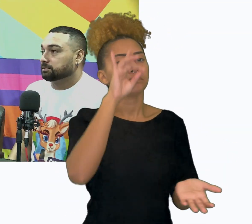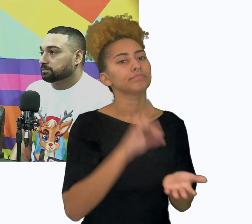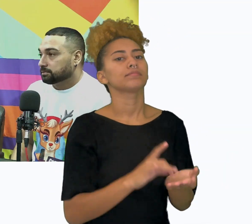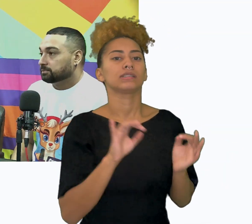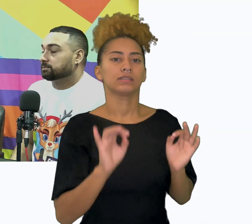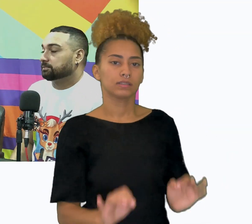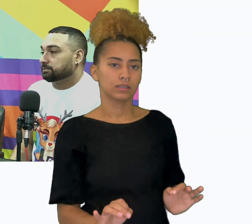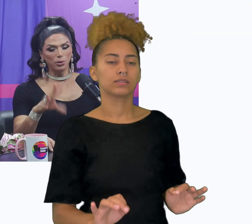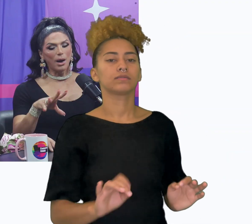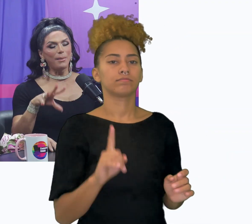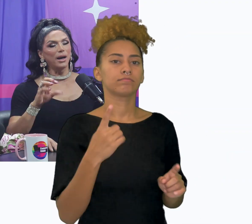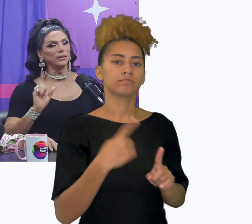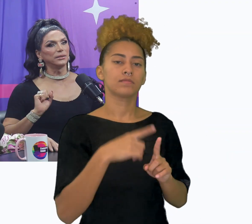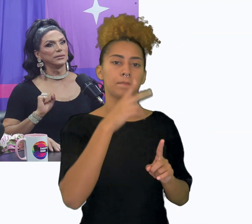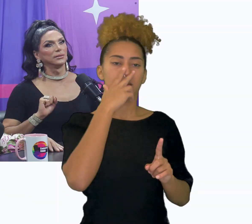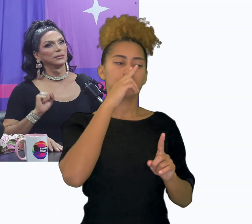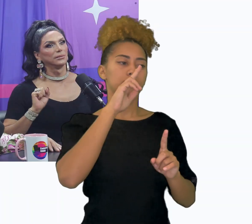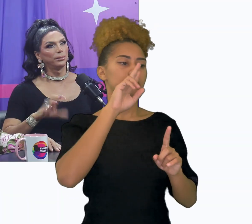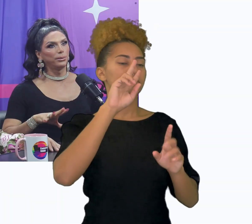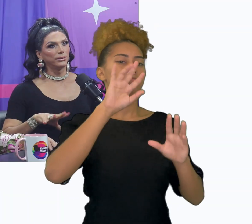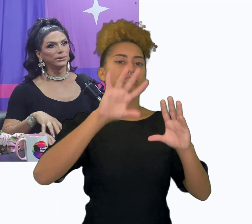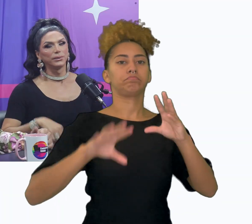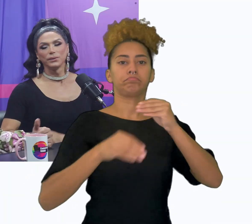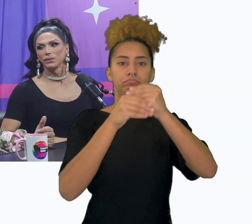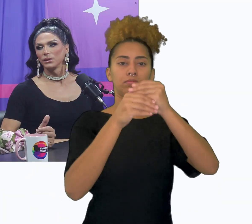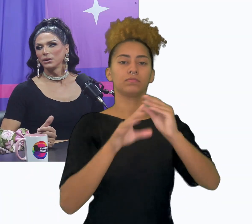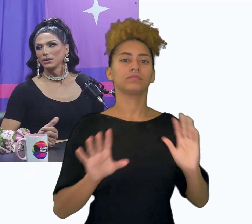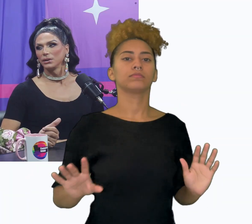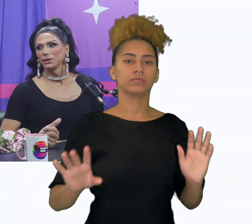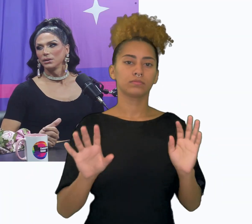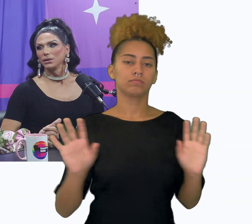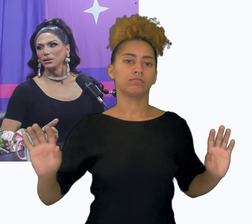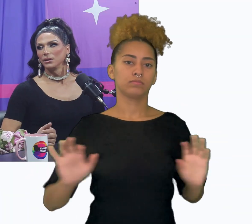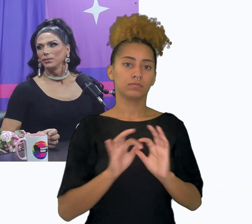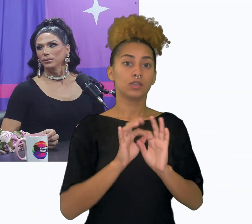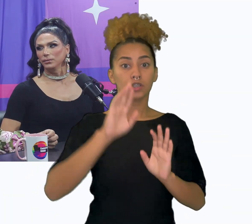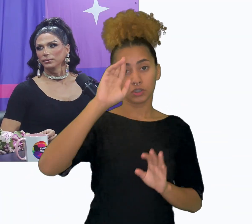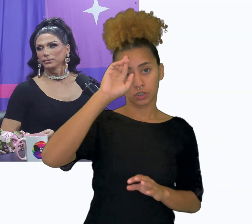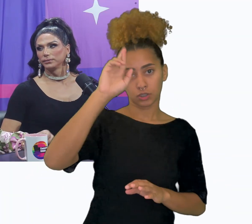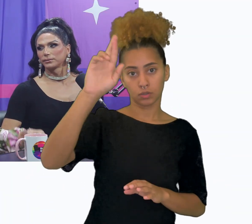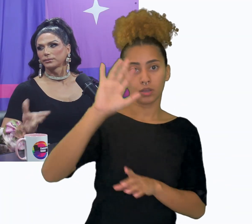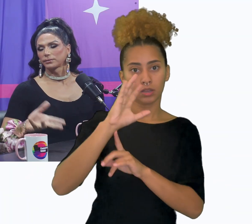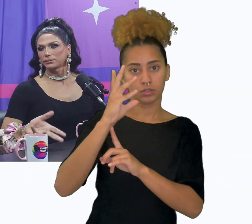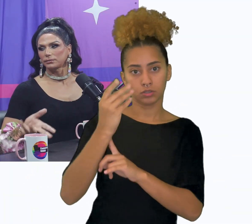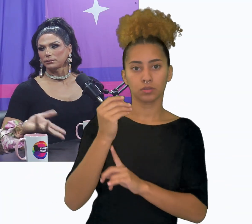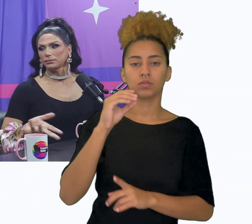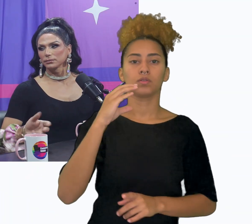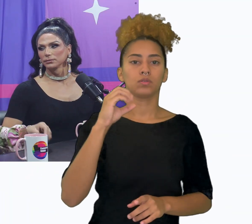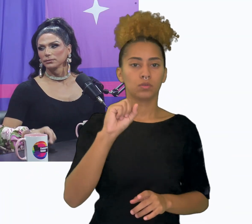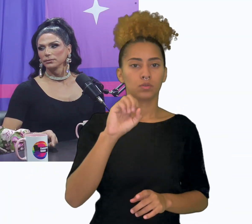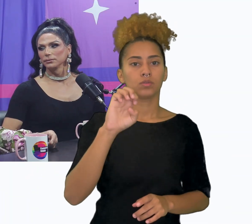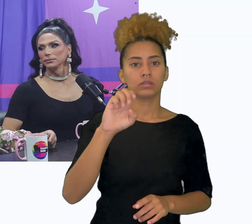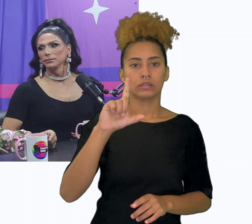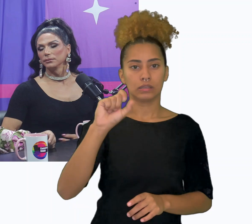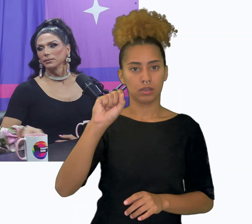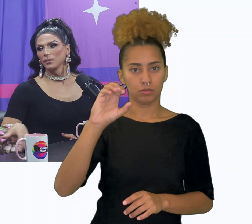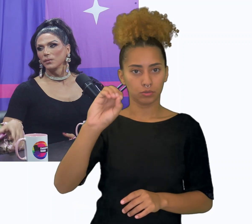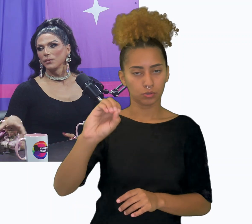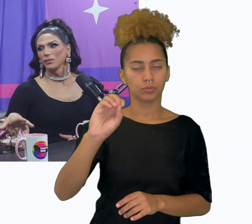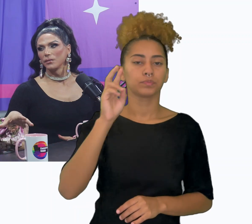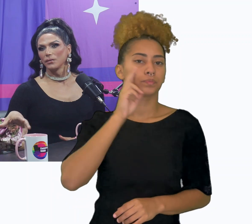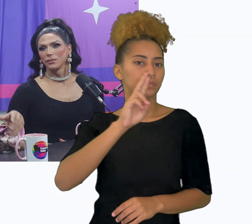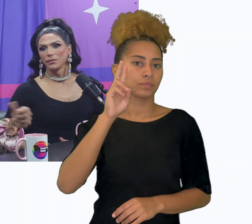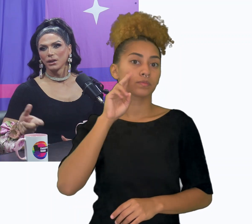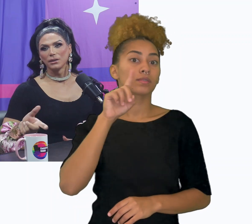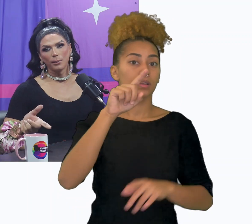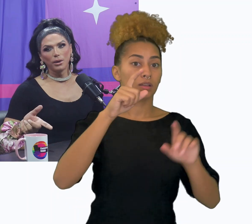certeza. Foi um a mais. Inclusive do próprio diretor artístico da boate, que era o Celso, o próprio dono, quando ele...